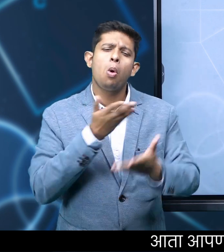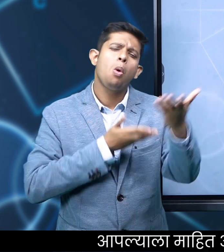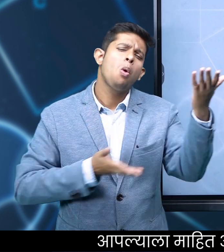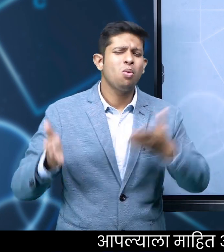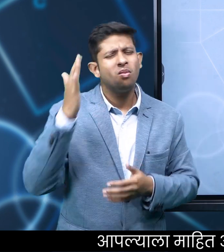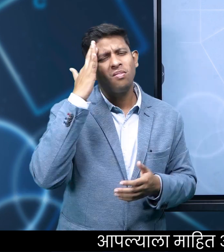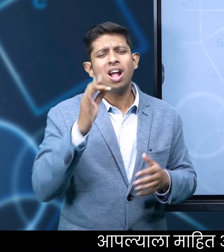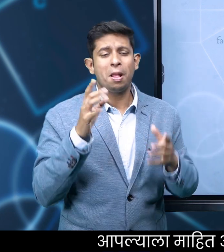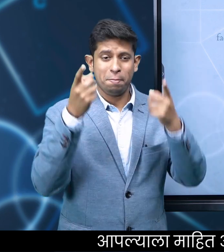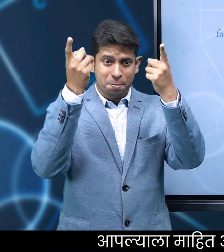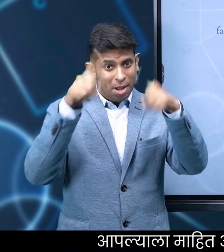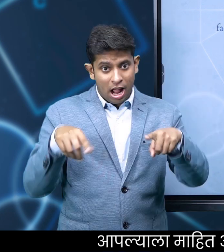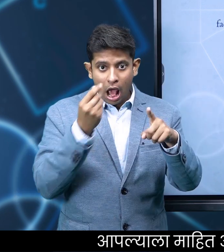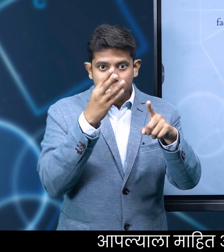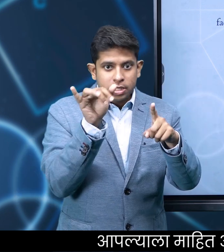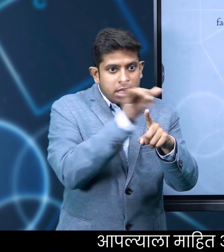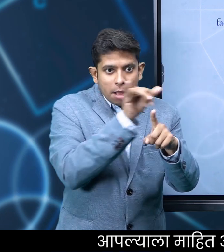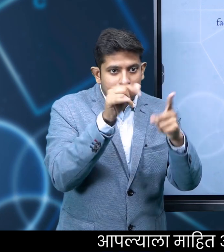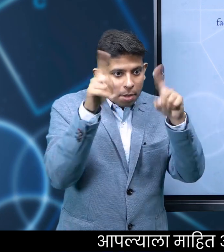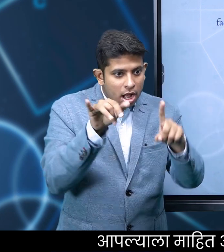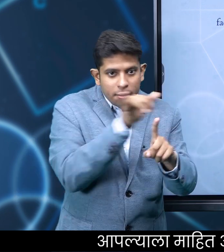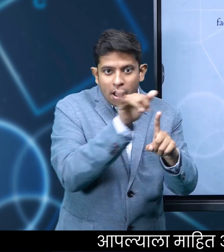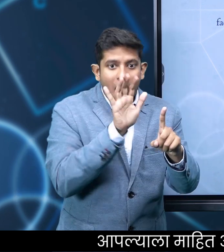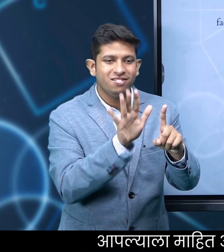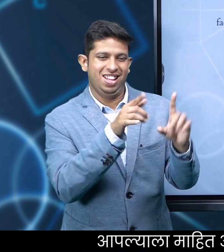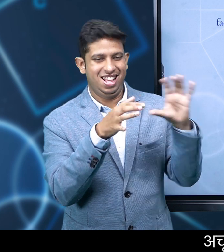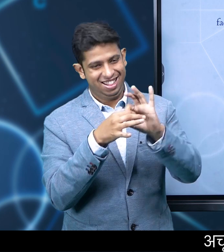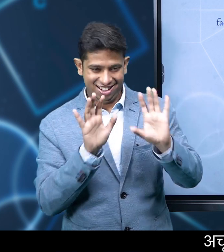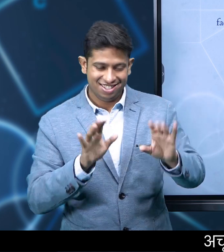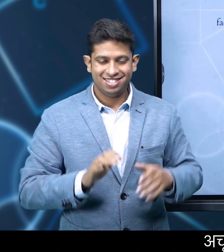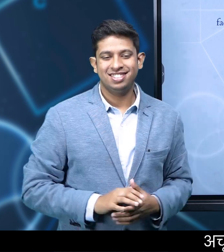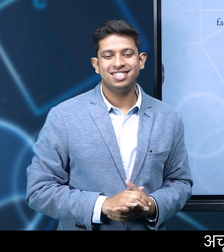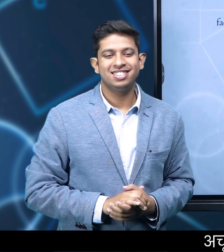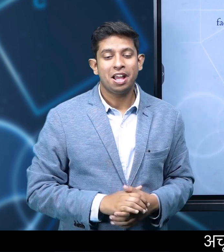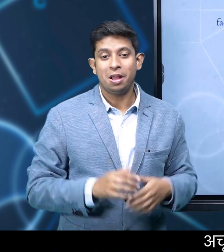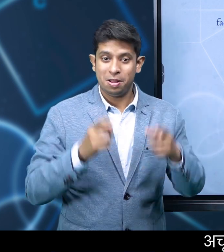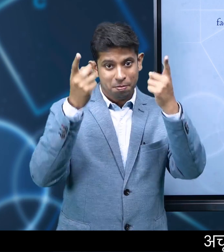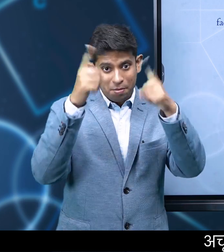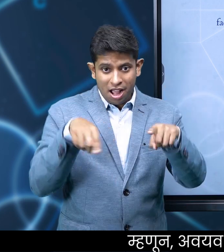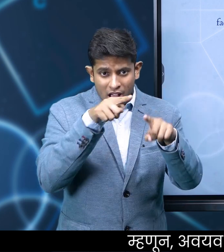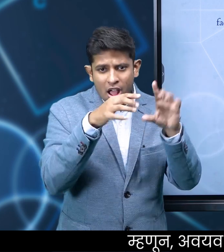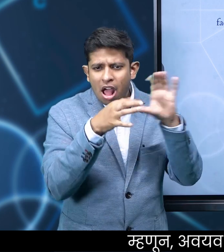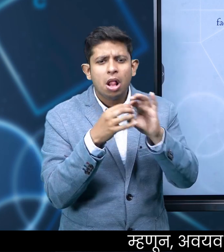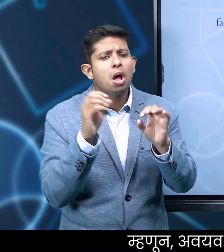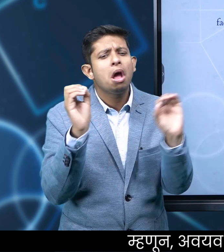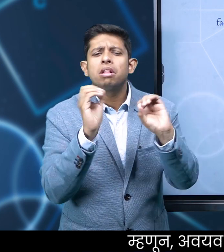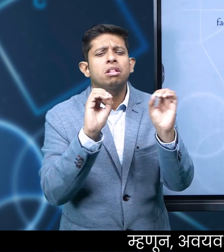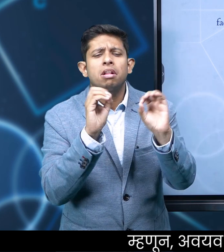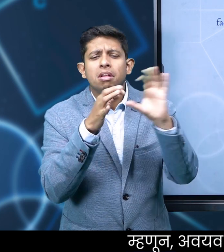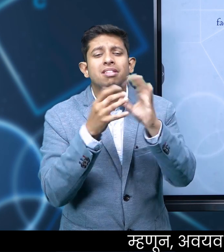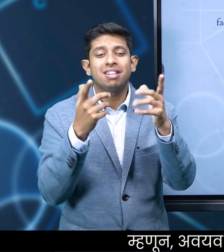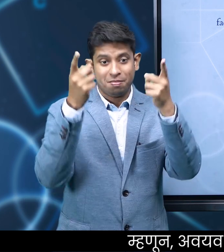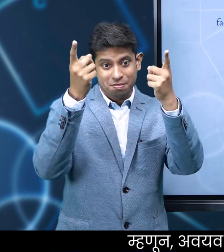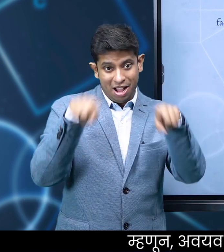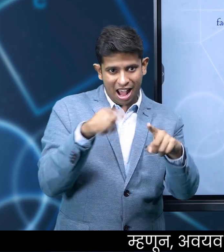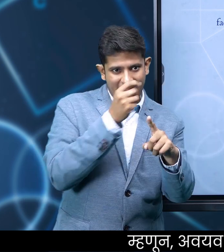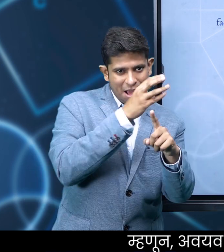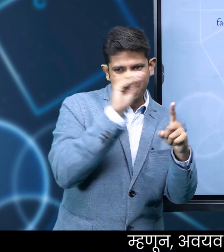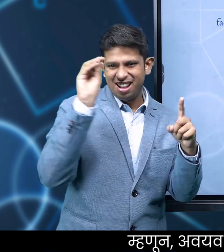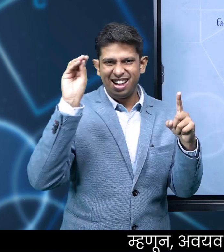आपल्याला माहित आहे की अवयव म्हणजे दिलेल्या संख्येला अचूकपणे भागणारी संख्या, म्हणून अवयव म्हणजे दिलेल्या संख्येचा